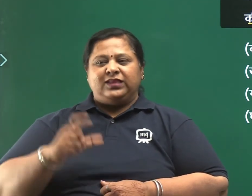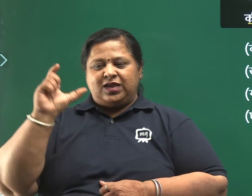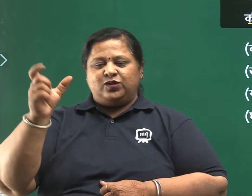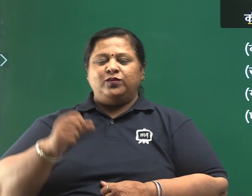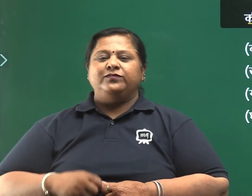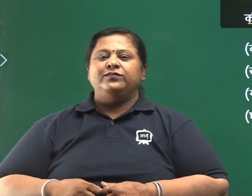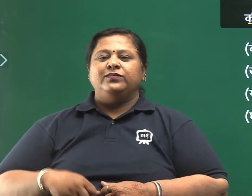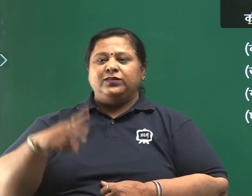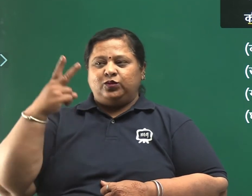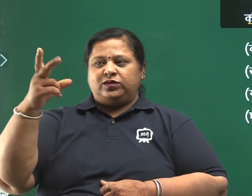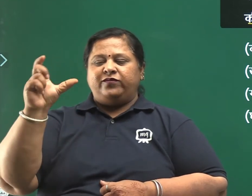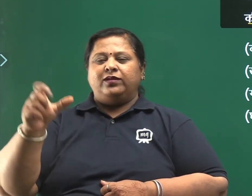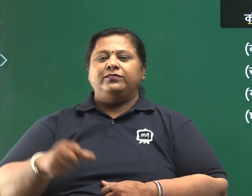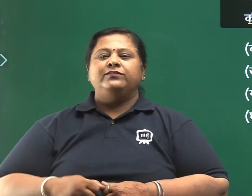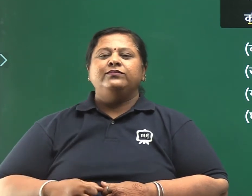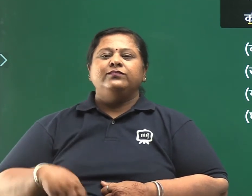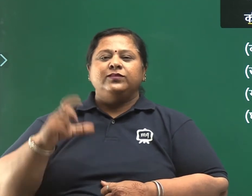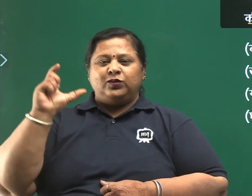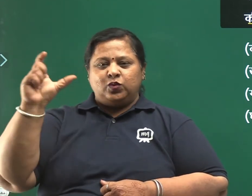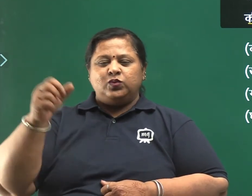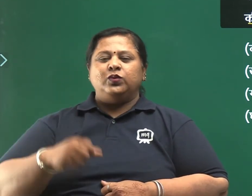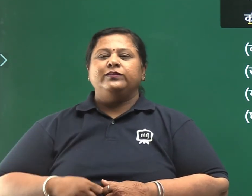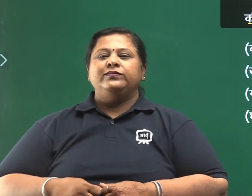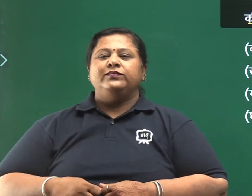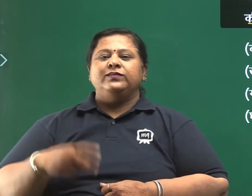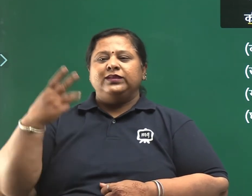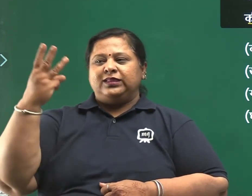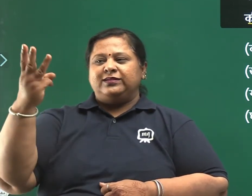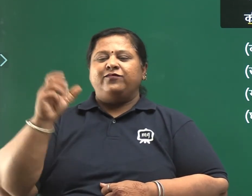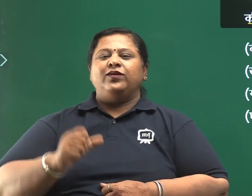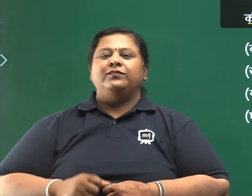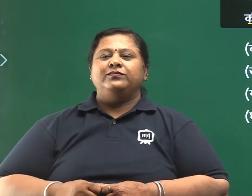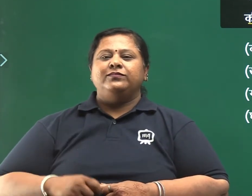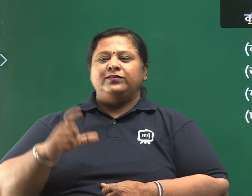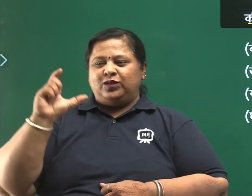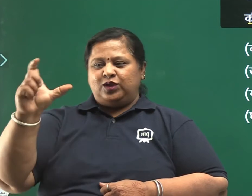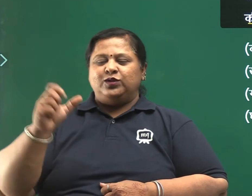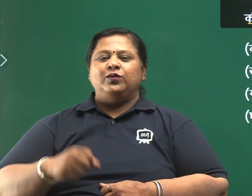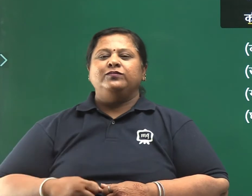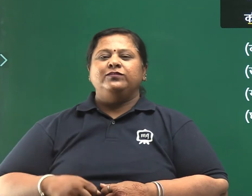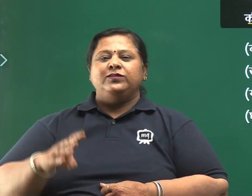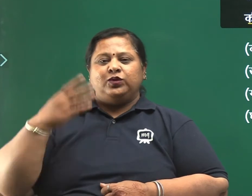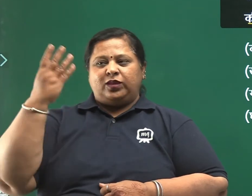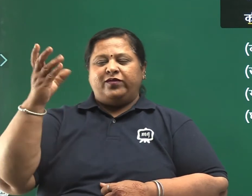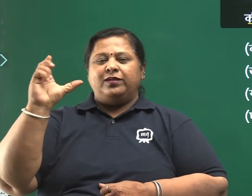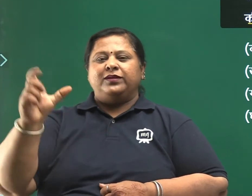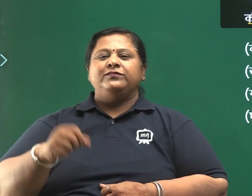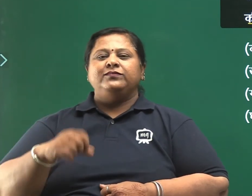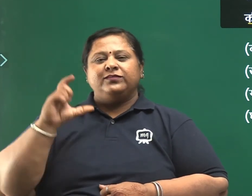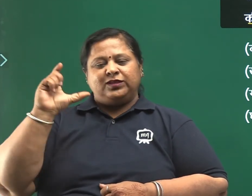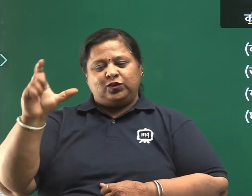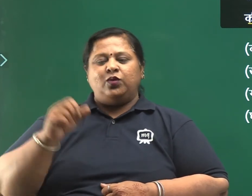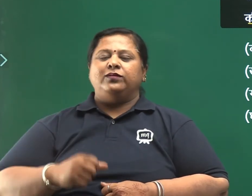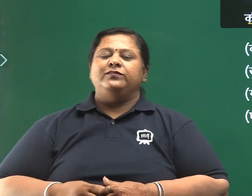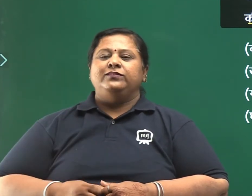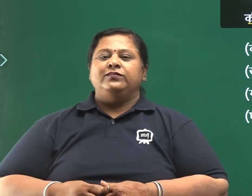250, दूसरा विकल्प 200, तीसरा विकल्प 300 और चौथा विकल्प है